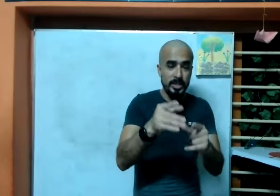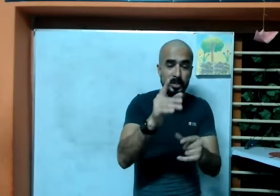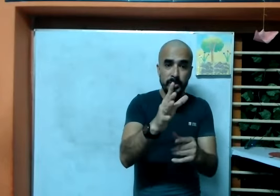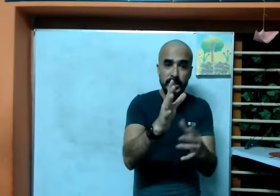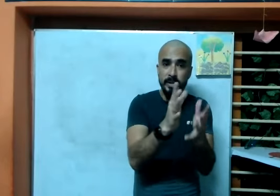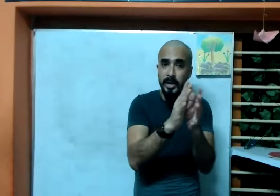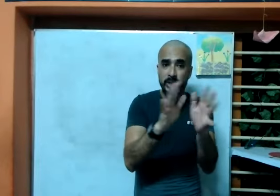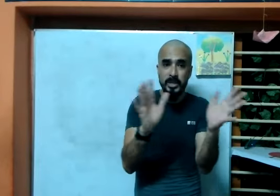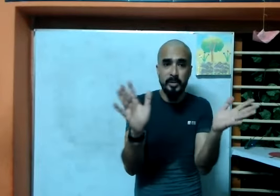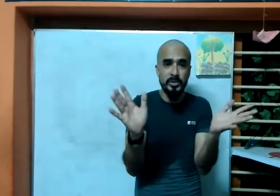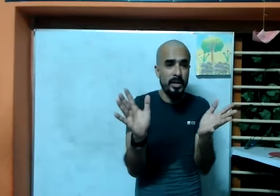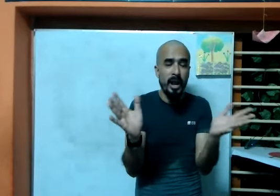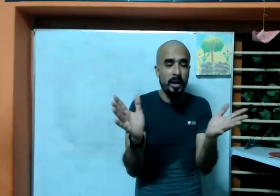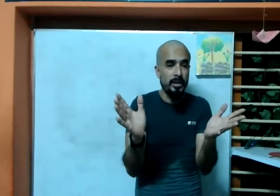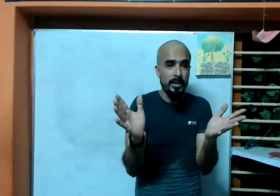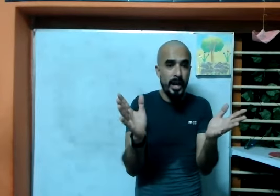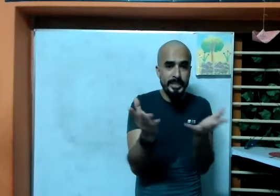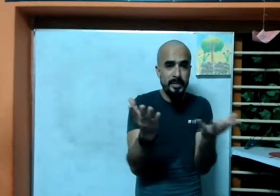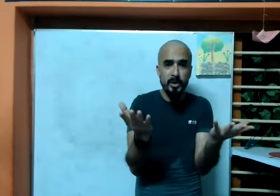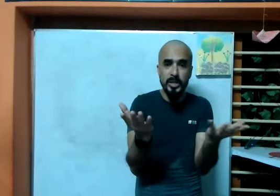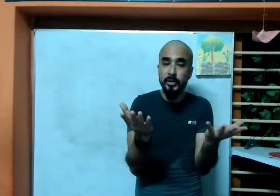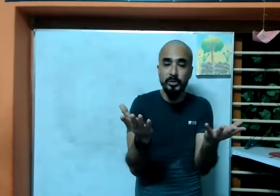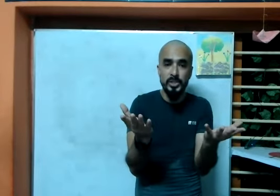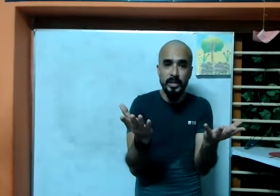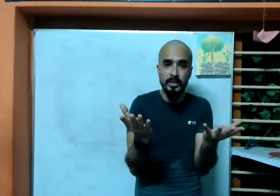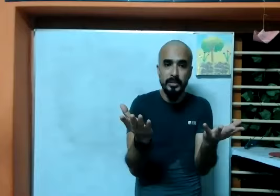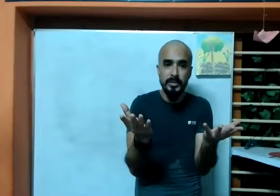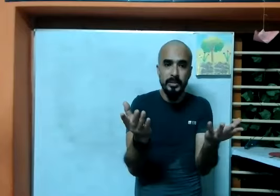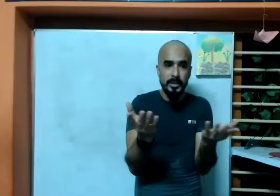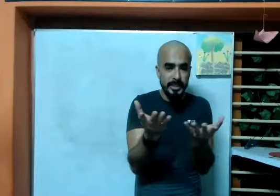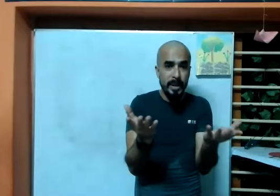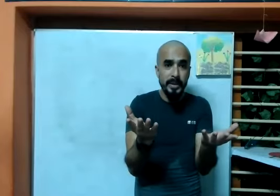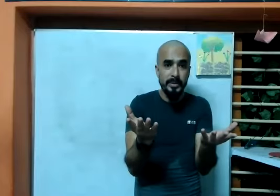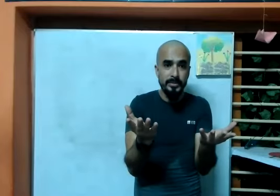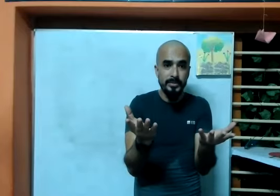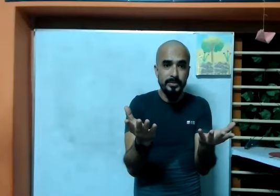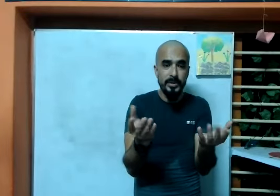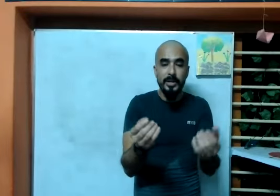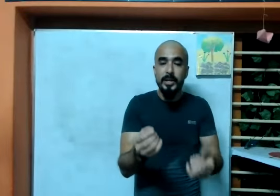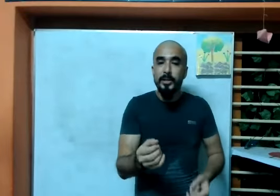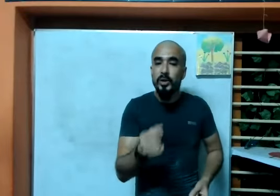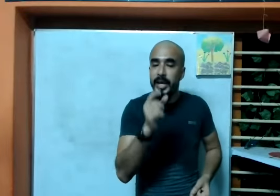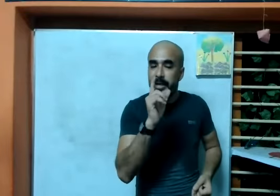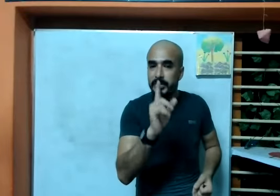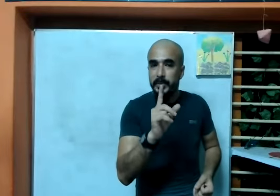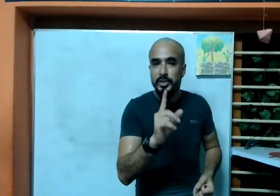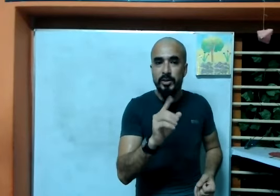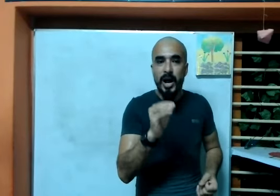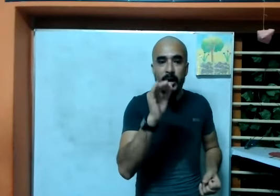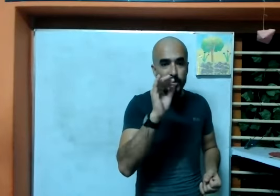জানাতো বলতে, এটা ভালো শিক্ষা ব্যবস্থা না, আইসক্রিমের কথা কেন বলছেন, দিতে পারবেন, তো এই একটা বিপদ ছিল। আরো